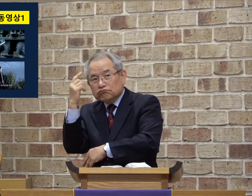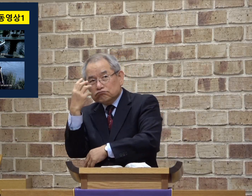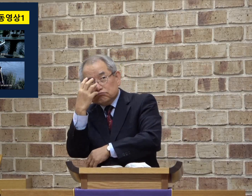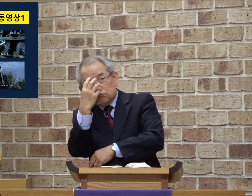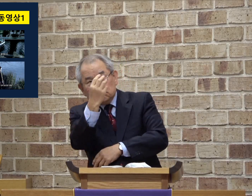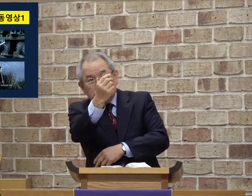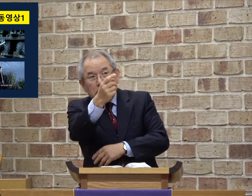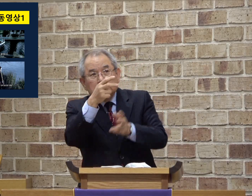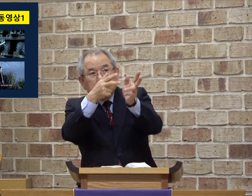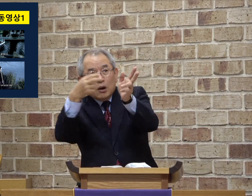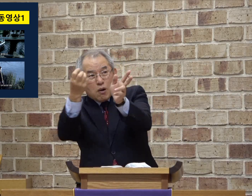아버지는